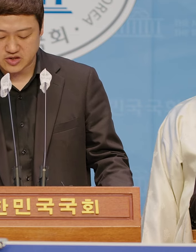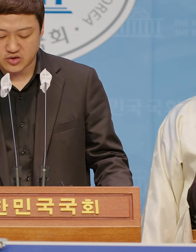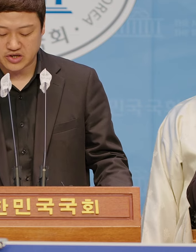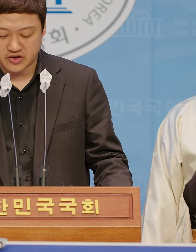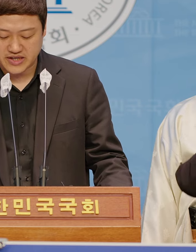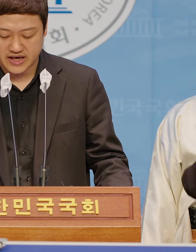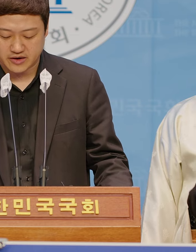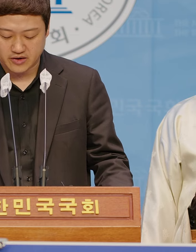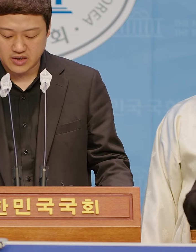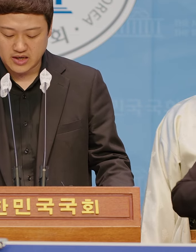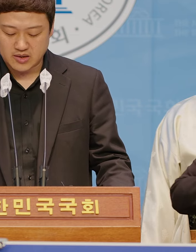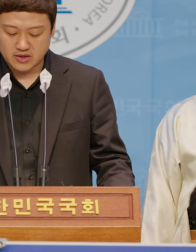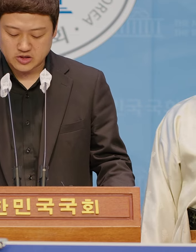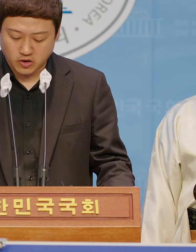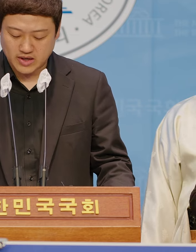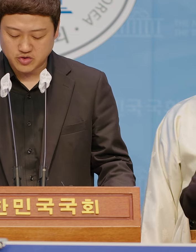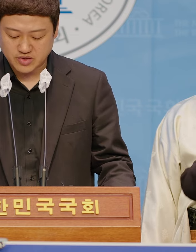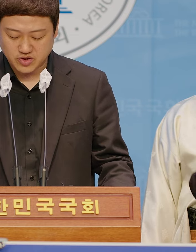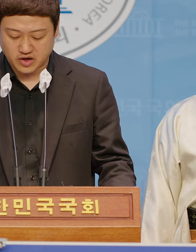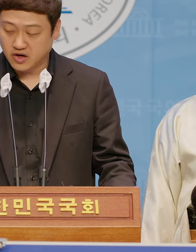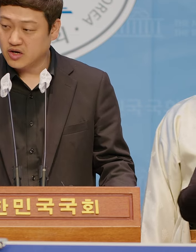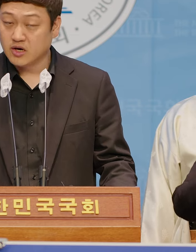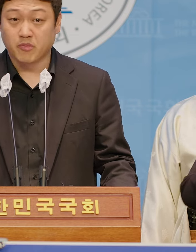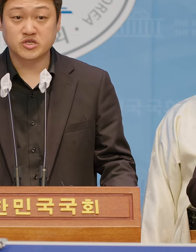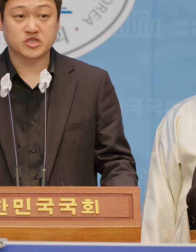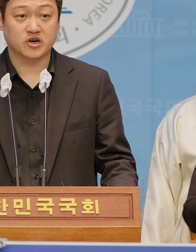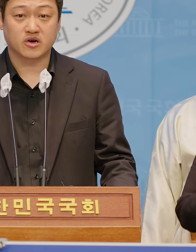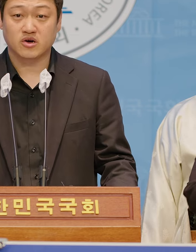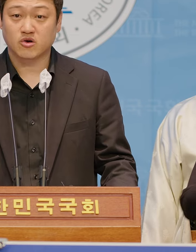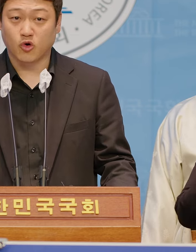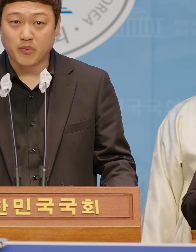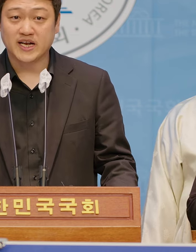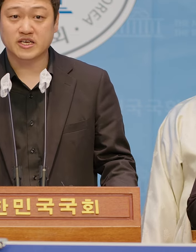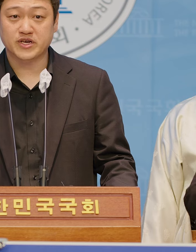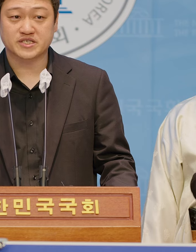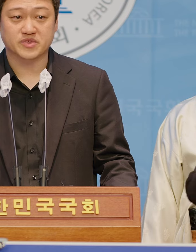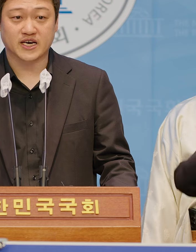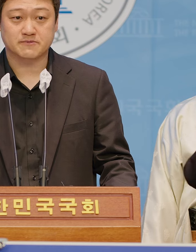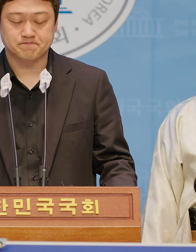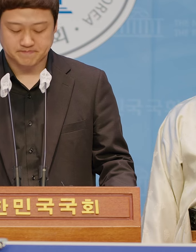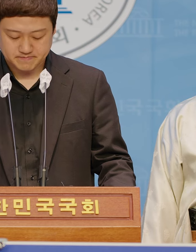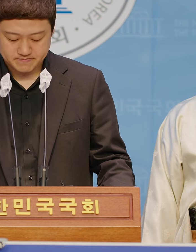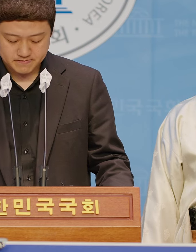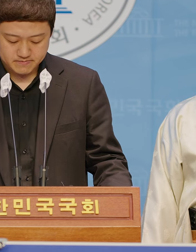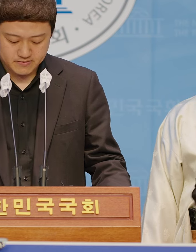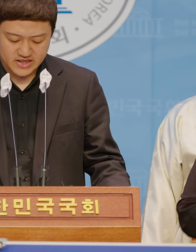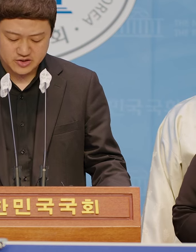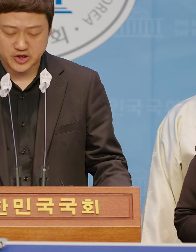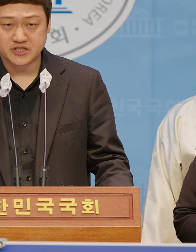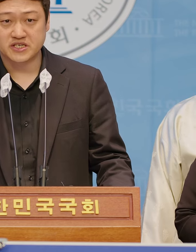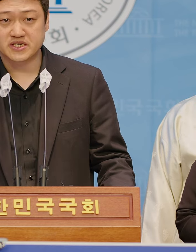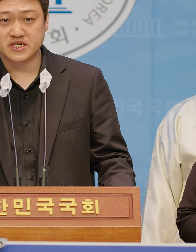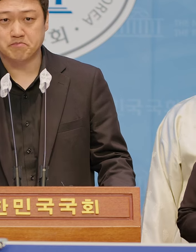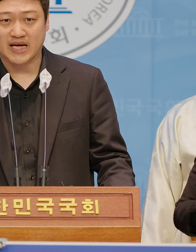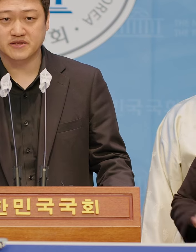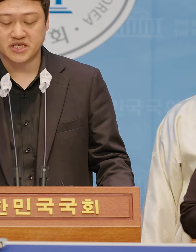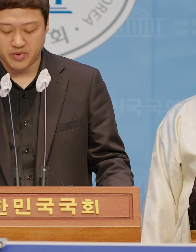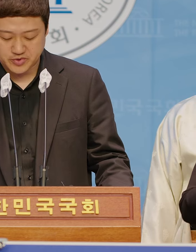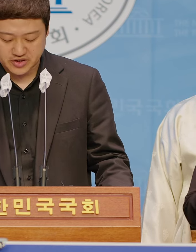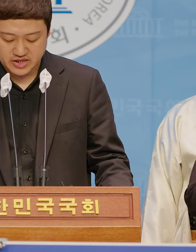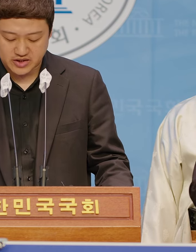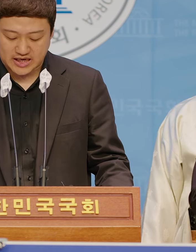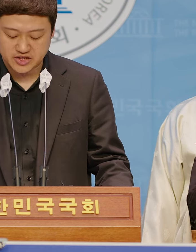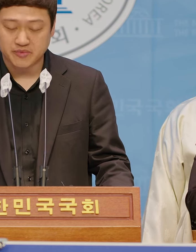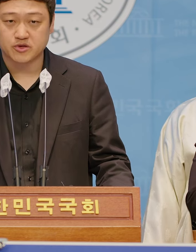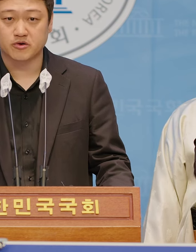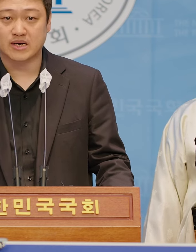단체들이 서로 연대하여 정광훈 씨부터 먼저 고발하기로 했습니다 저희는 이들을 반드시